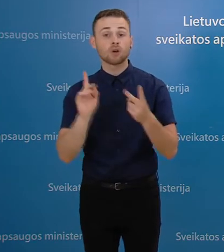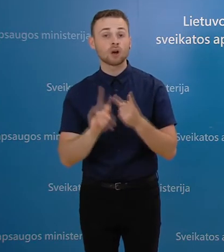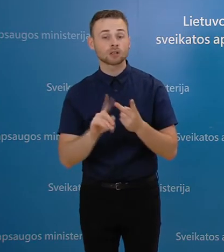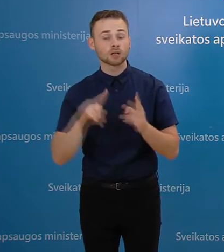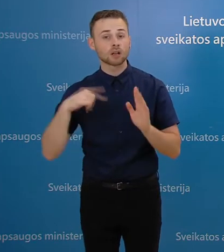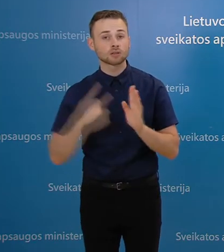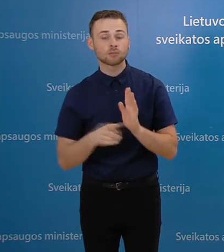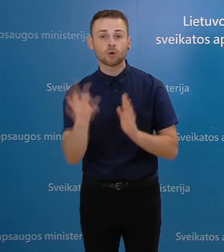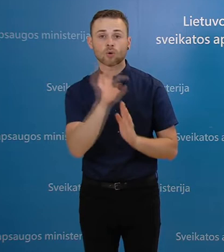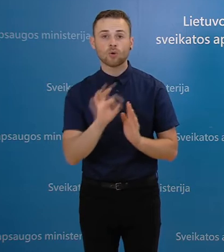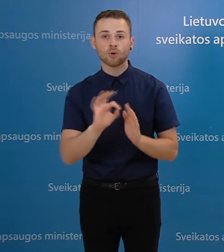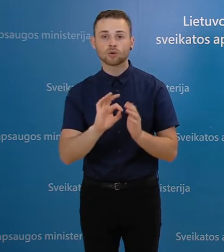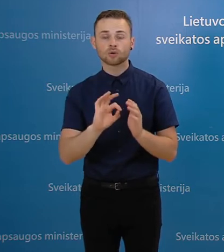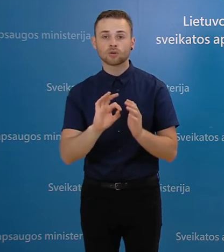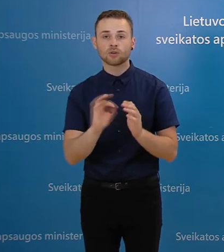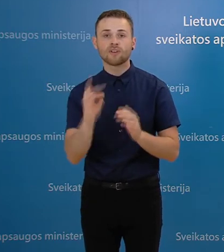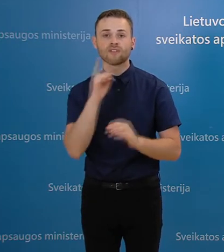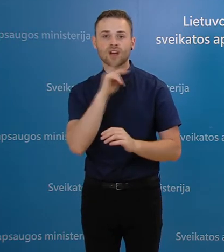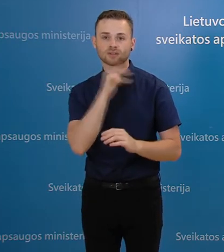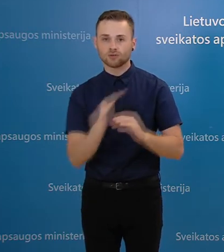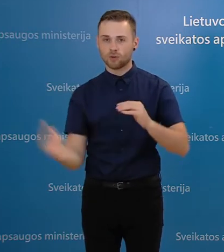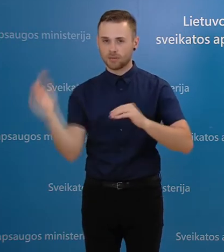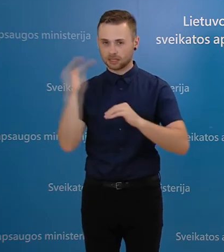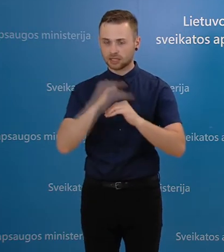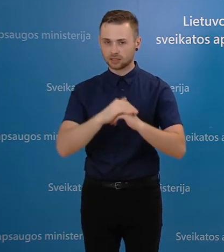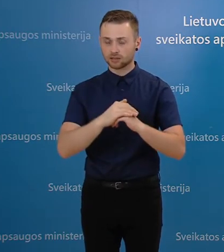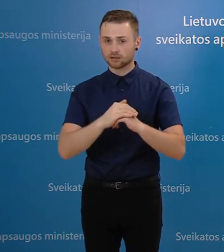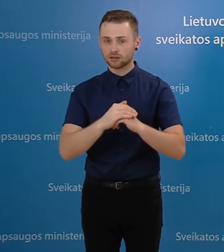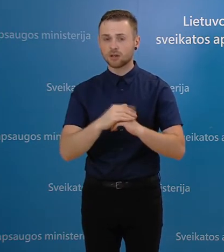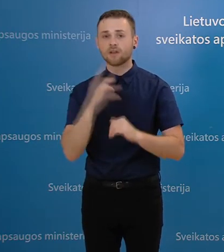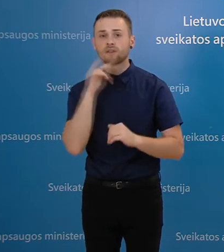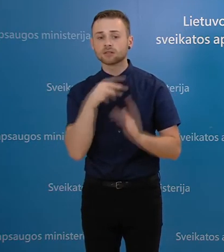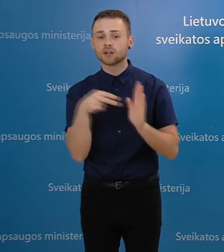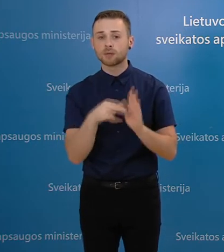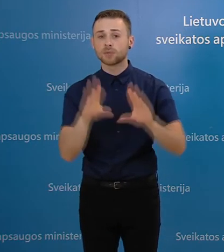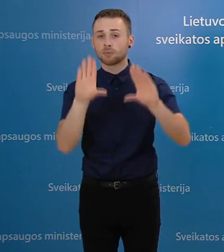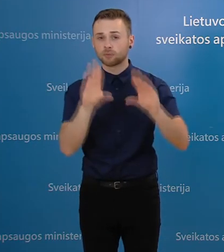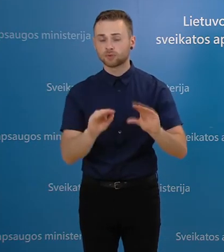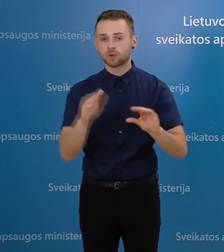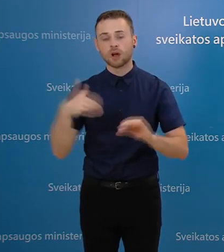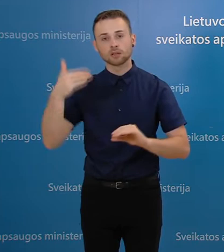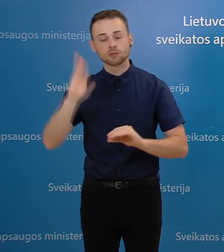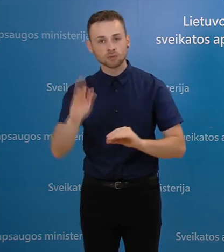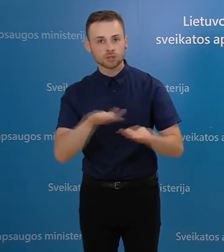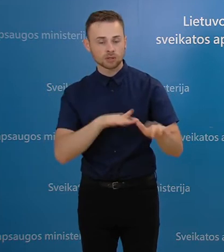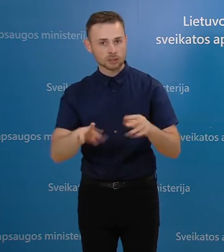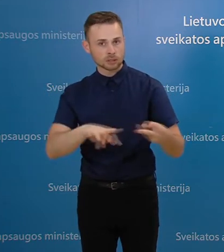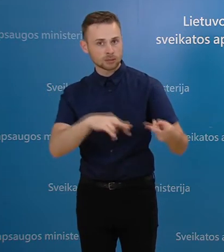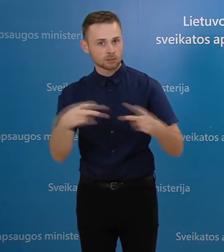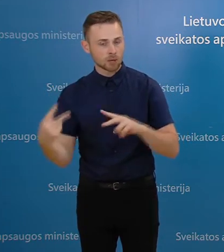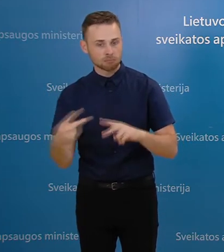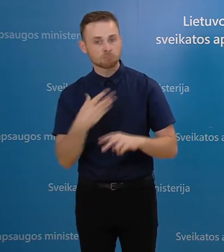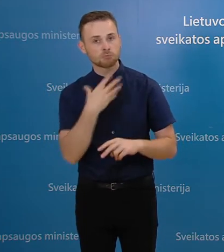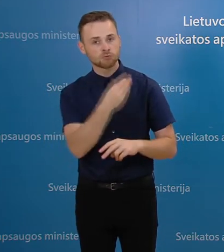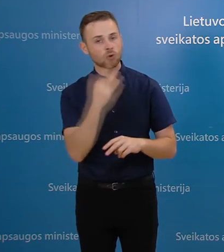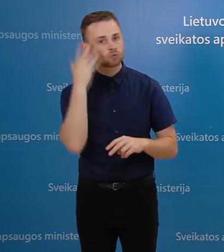klausimas dėl konkurencijos tarybos, dėl kompensuojimų vaistų. Ar mažinant vaistų kainas nebus neigiamų pasekmių, prašo įvertinti konkurencijos tarybą. Tai kokia